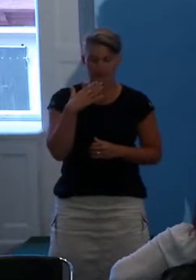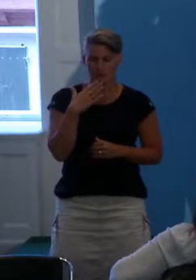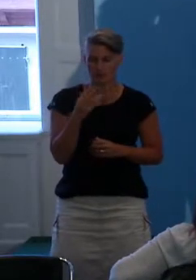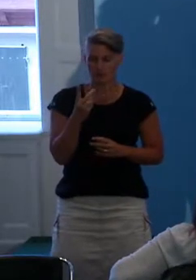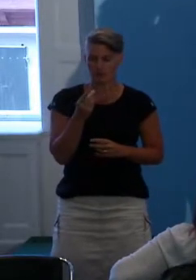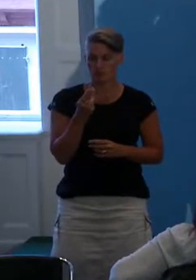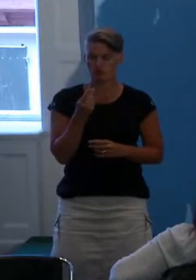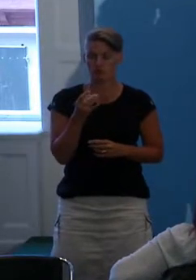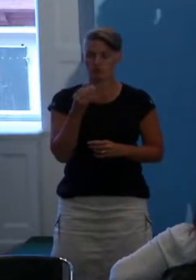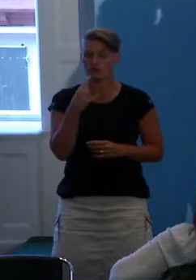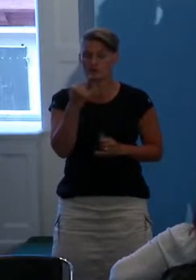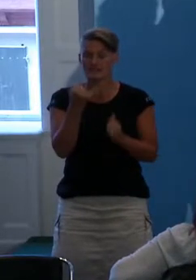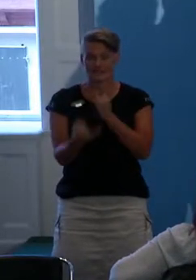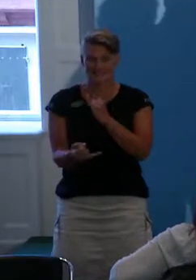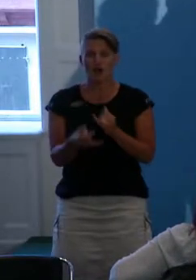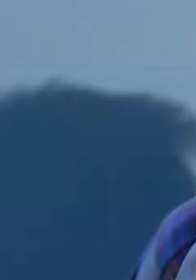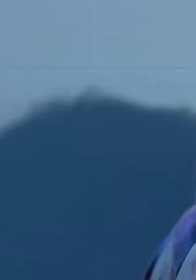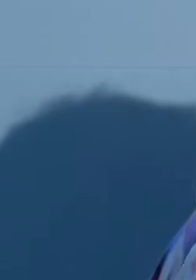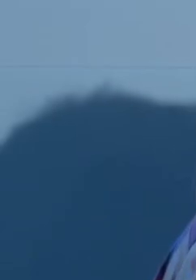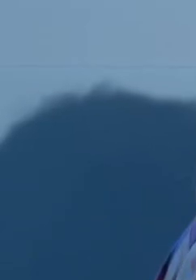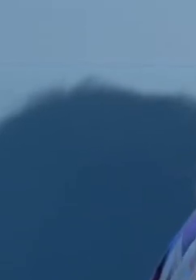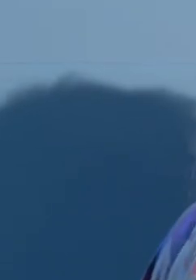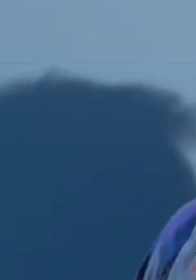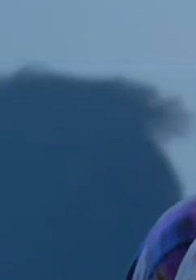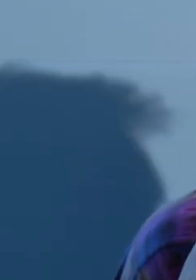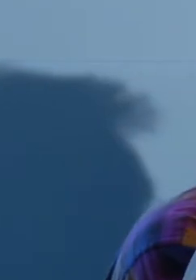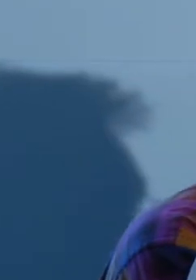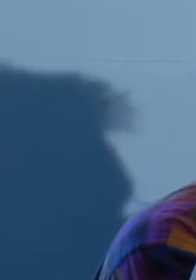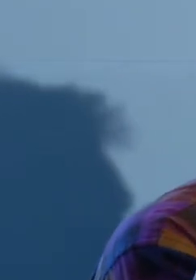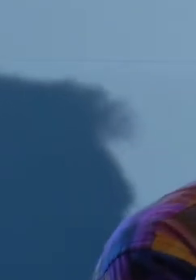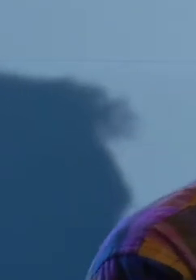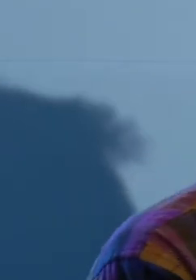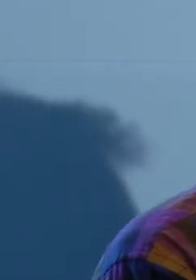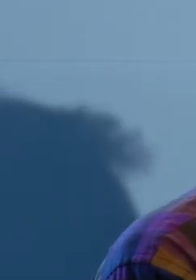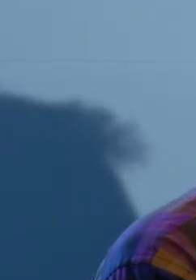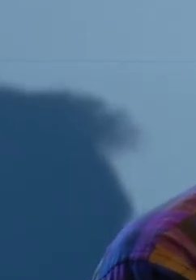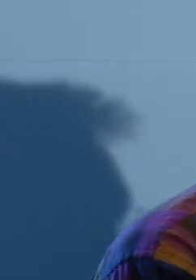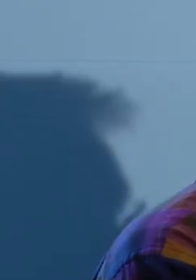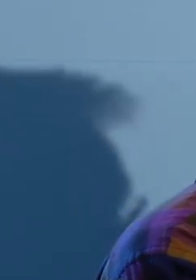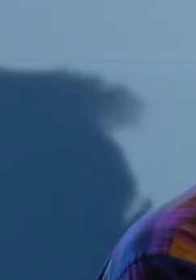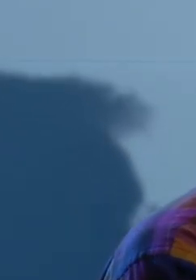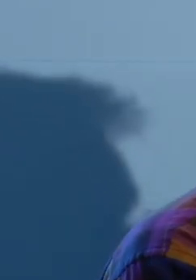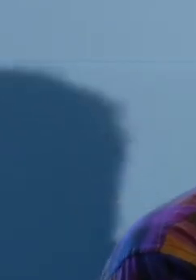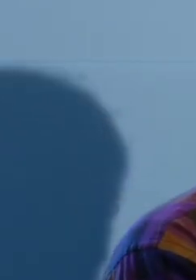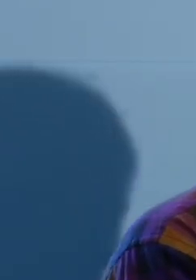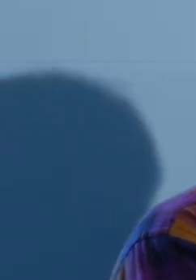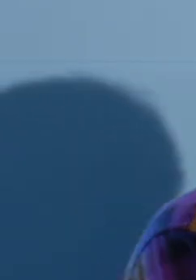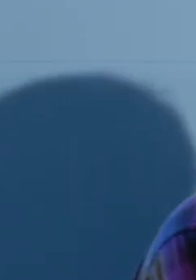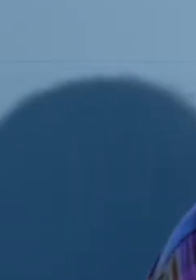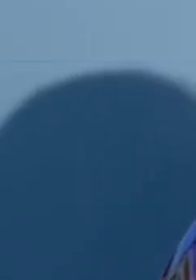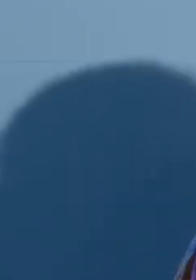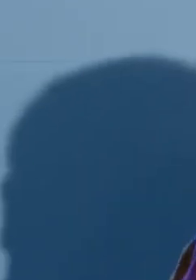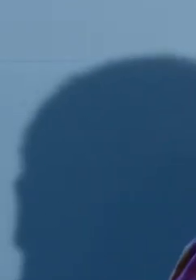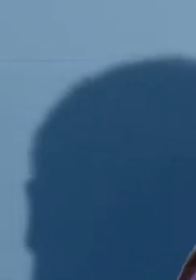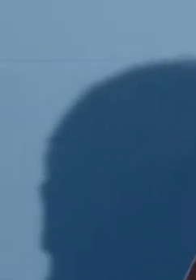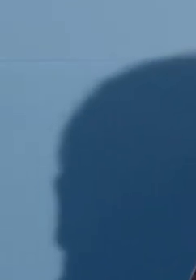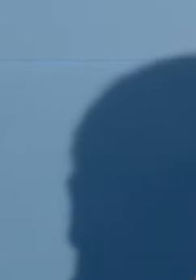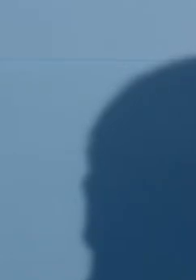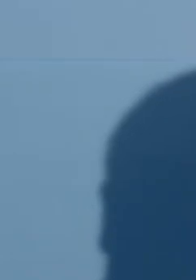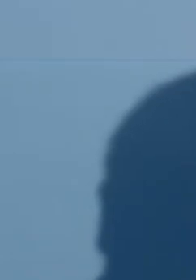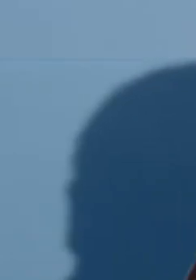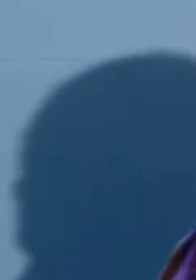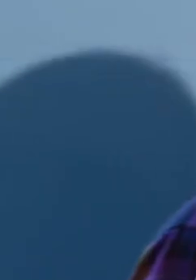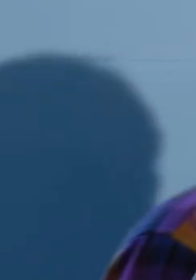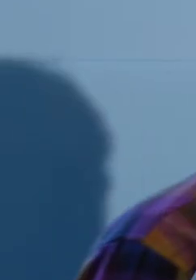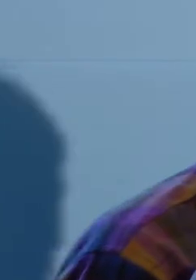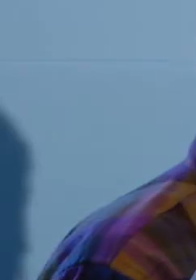Ulf avslutade med. Att frågan är hur vi ska göra det. Och inte frågan om det ska göras. Utan det viktiga är att komma ihåg att det ska göras. Tror jag att vi är ensam